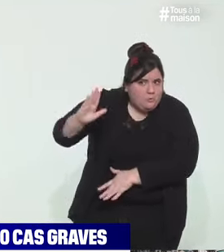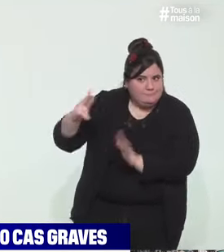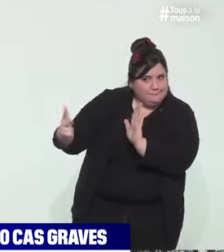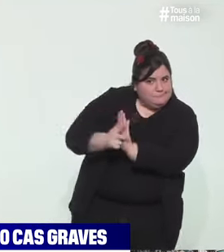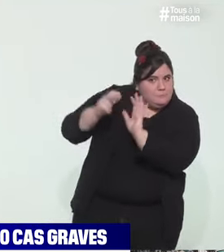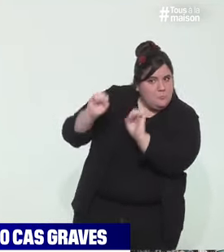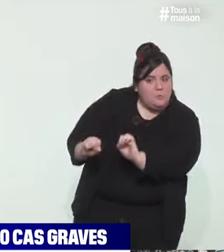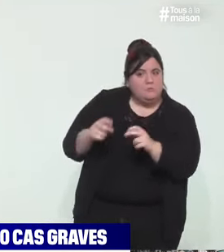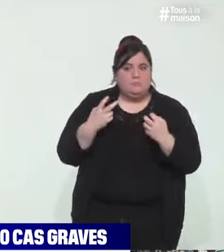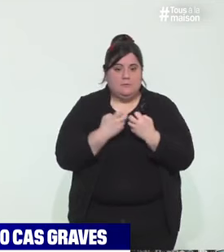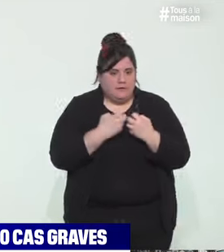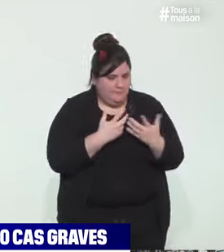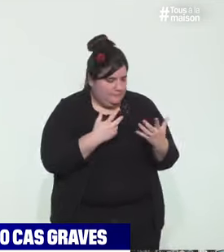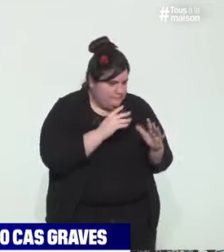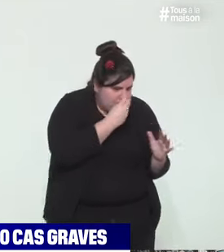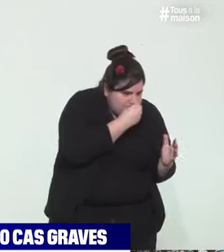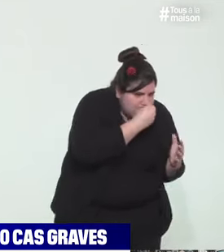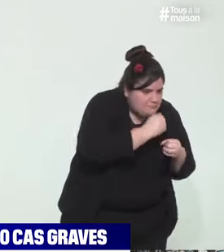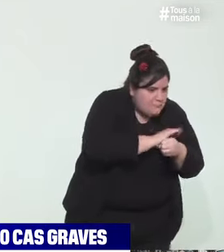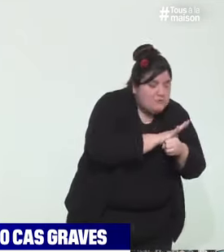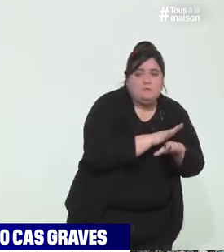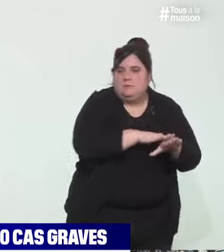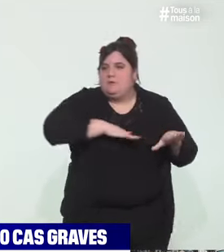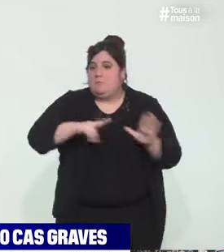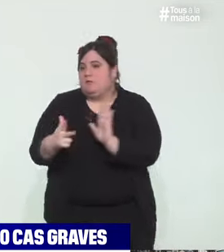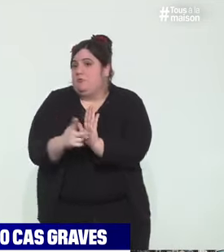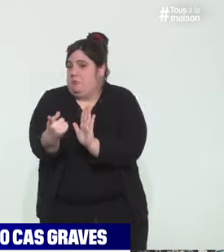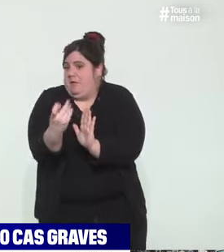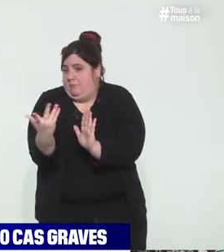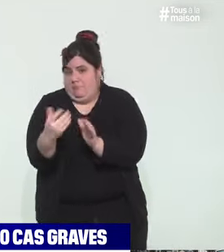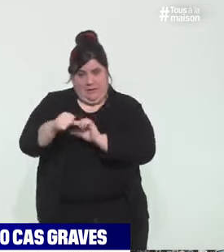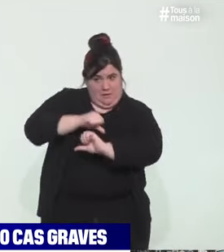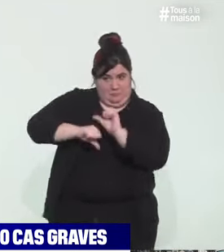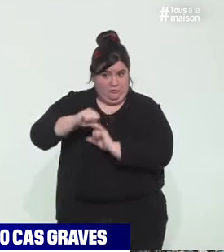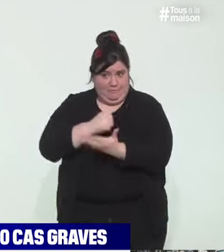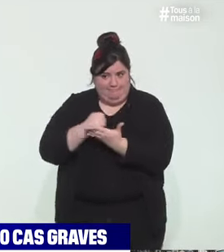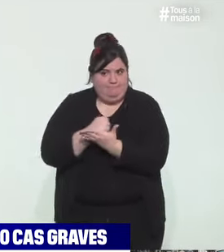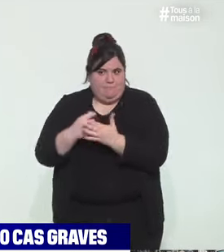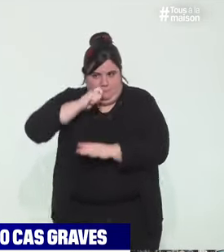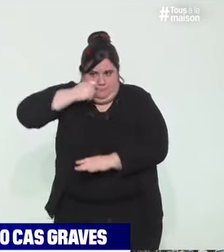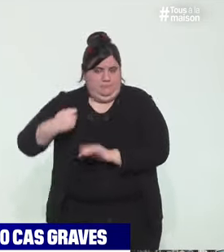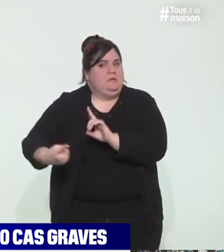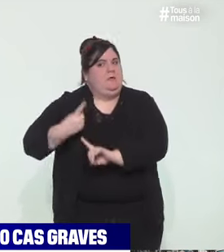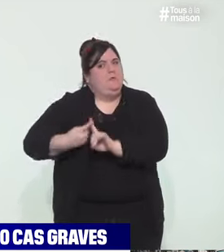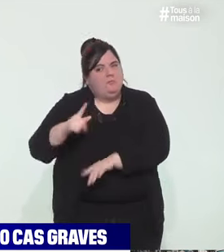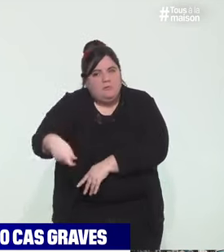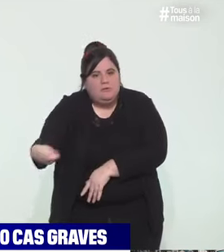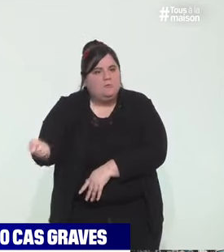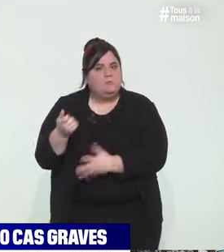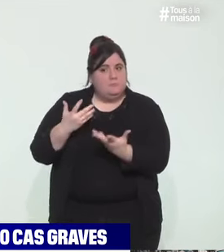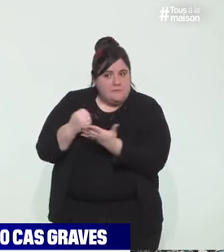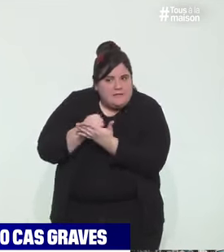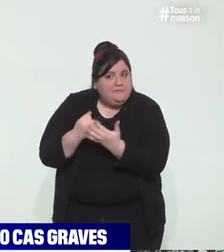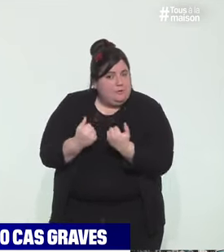que le cas est positif. C'est par exemple les résultats de laboratoire. Donc c'est un indicateur important que d'avoir le nombre de tests et